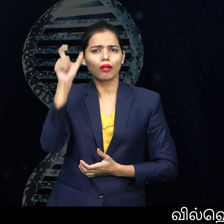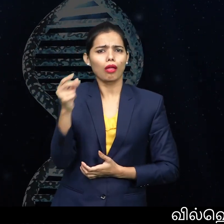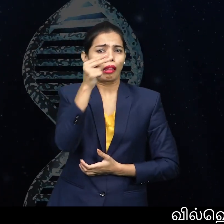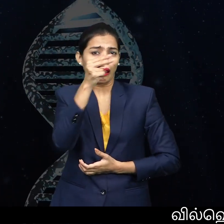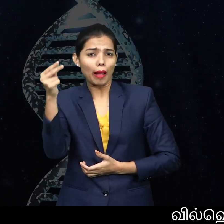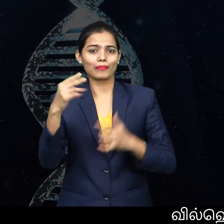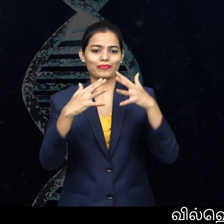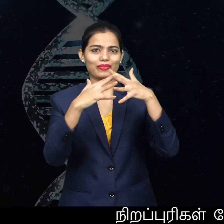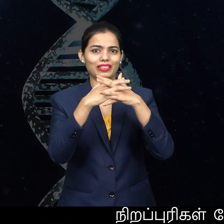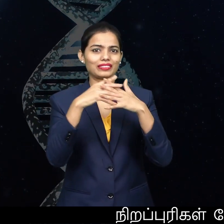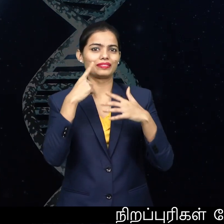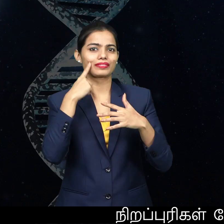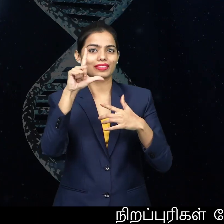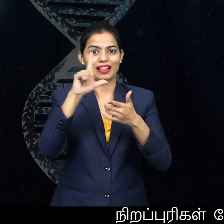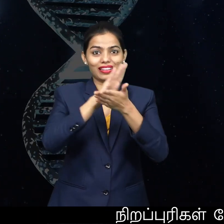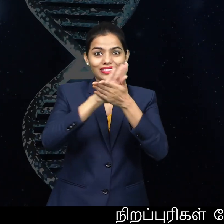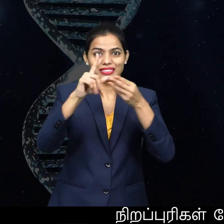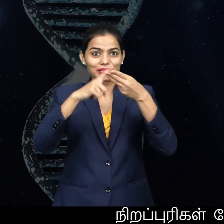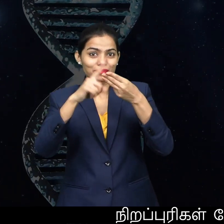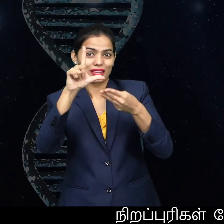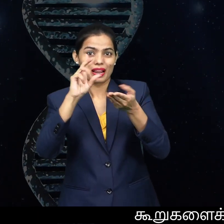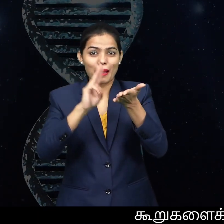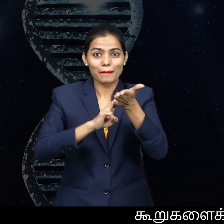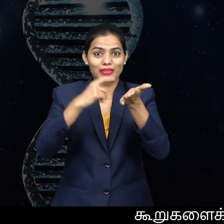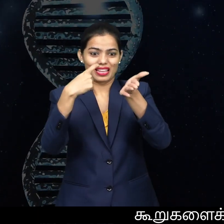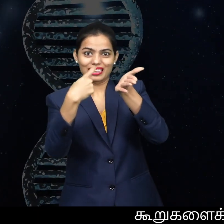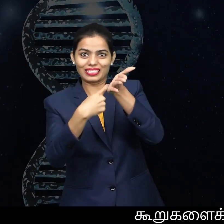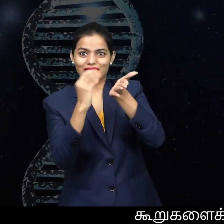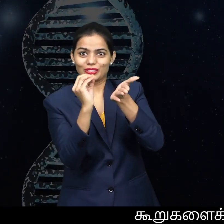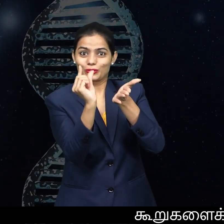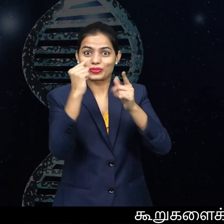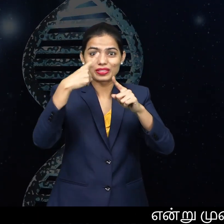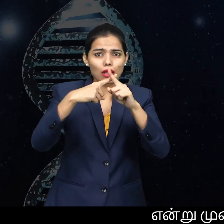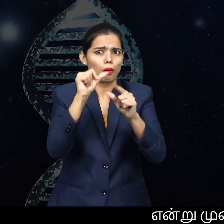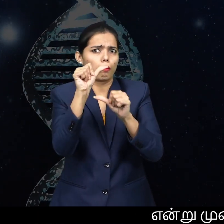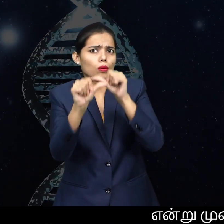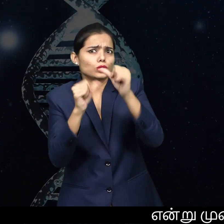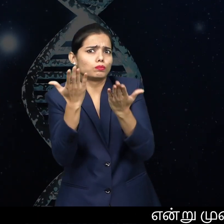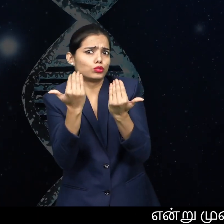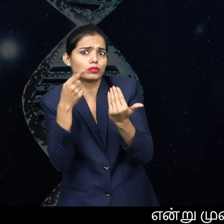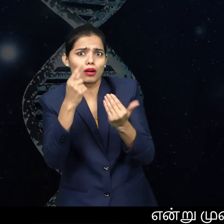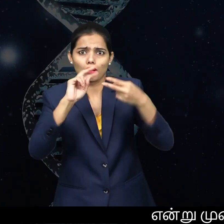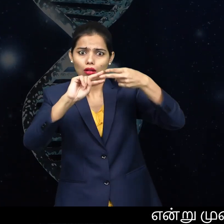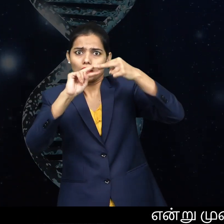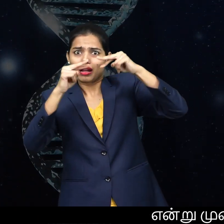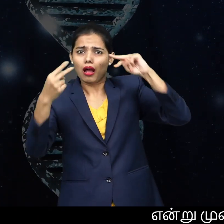வில்கிம்ஸ் ரூக்ஸ் நிறப்புரிகள் வேறுபட்ட பரம்பரை கூறுகளாக கொண்டுள்ளன என்று முன்மொழிந்தார்.